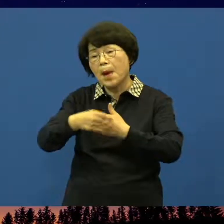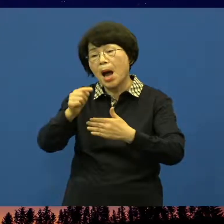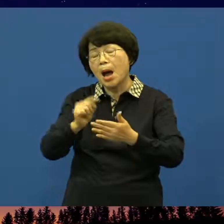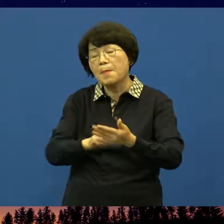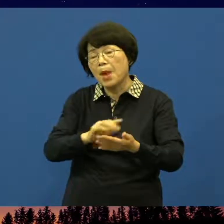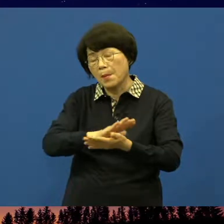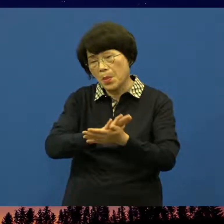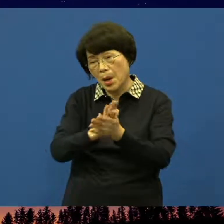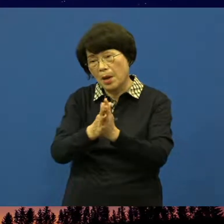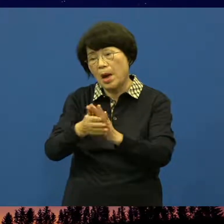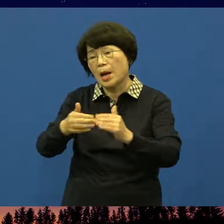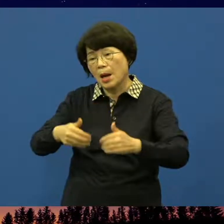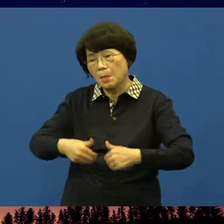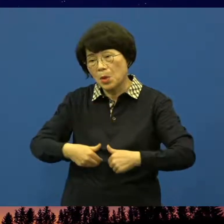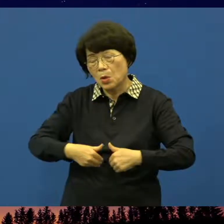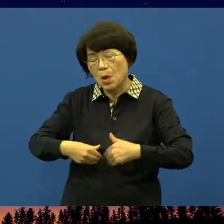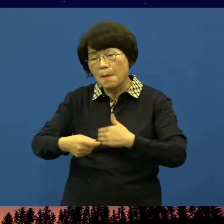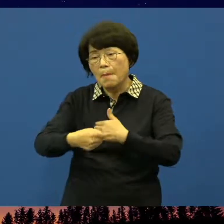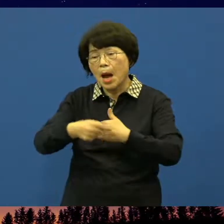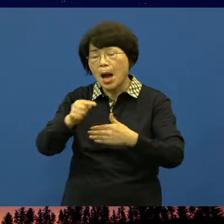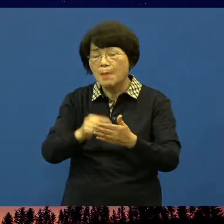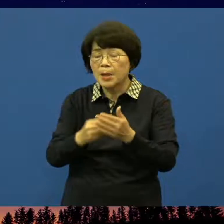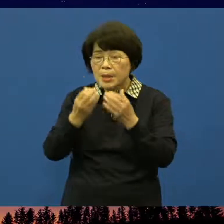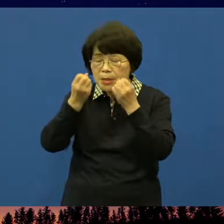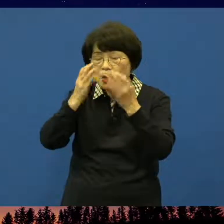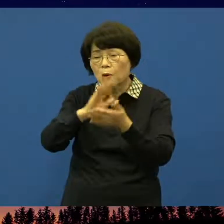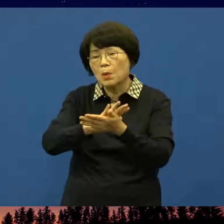일으킨다. 심령이 새롭게 된다는 거예요.